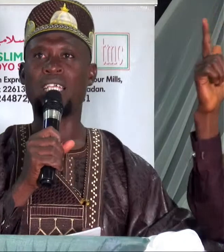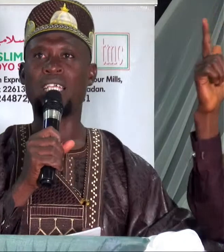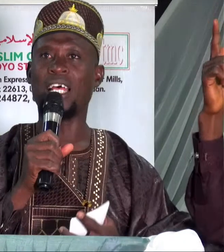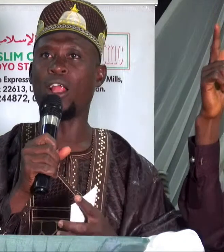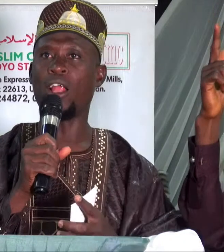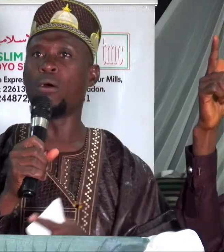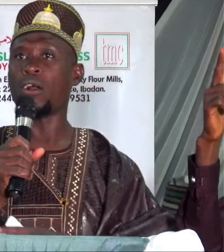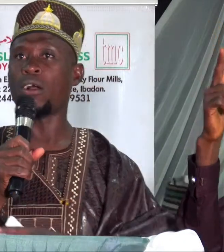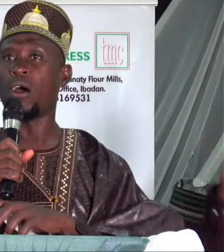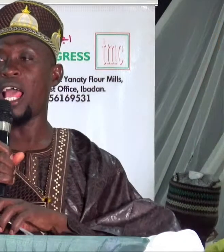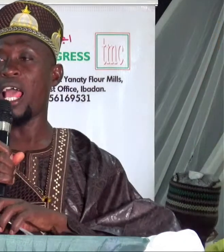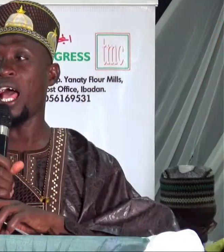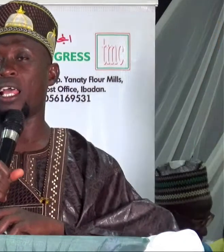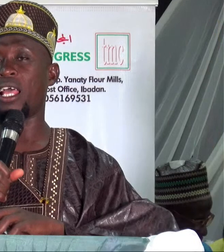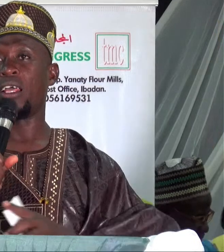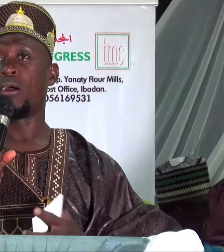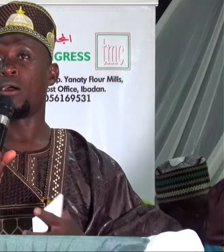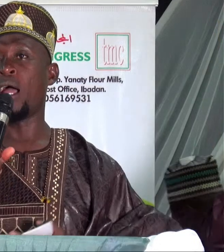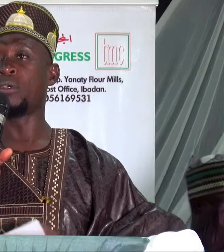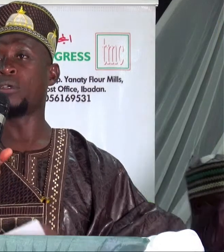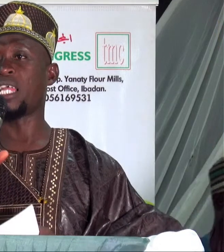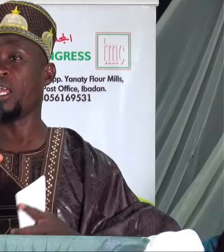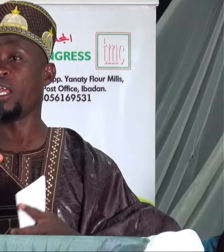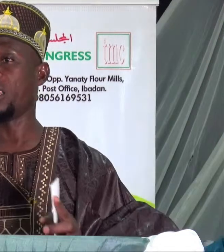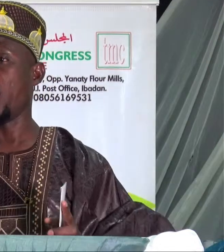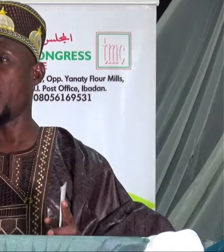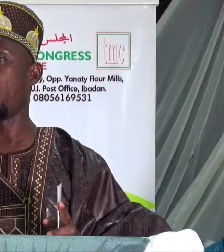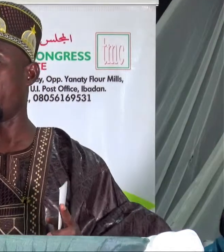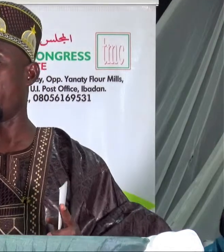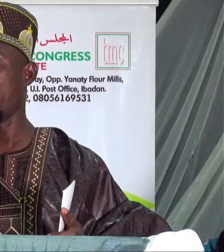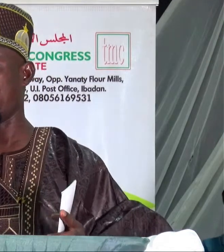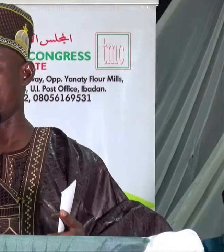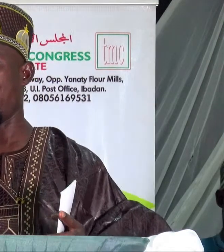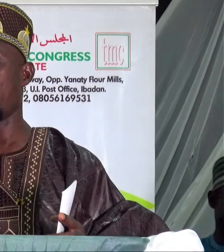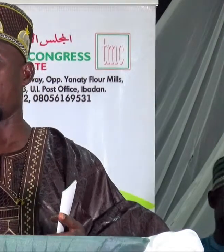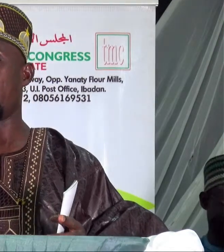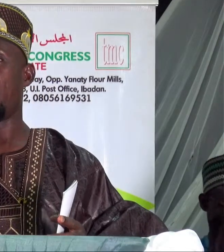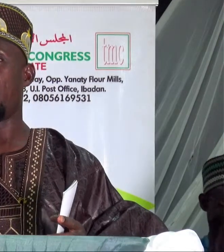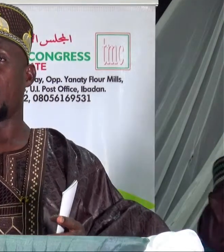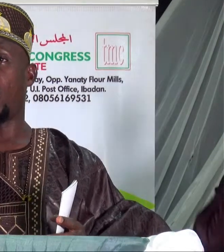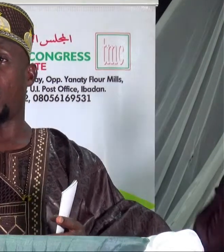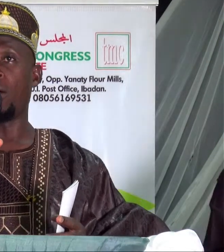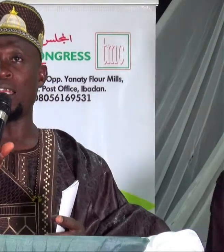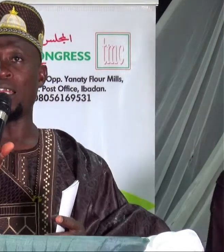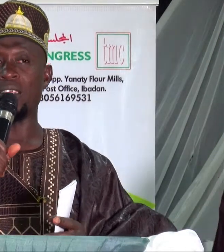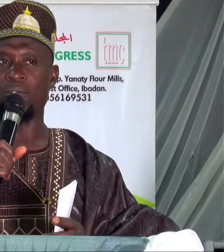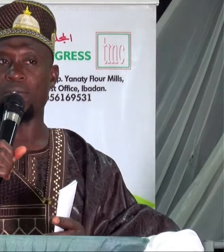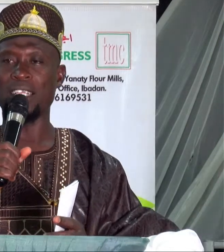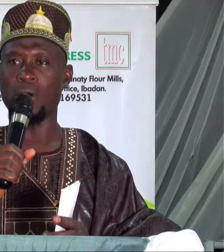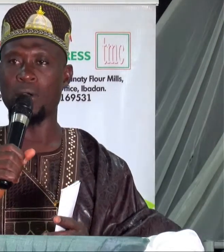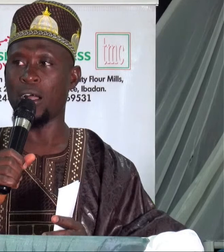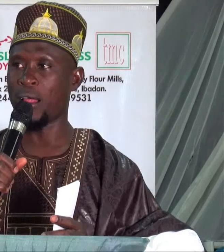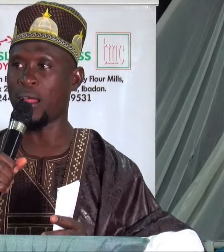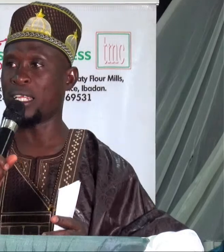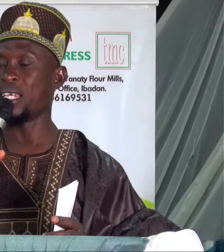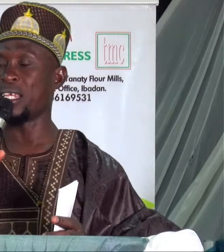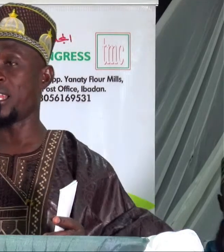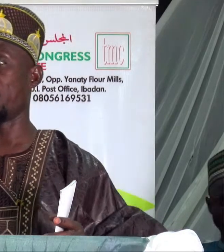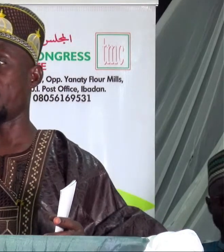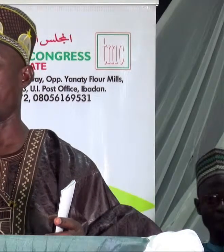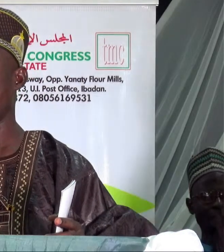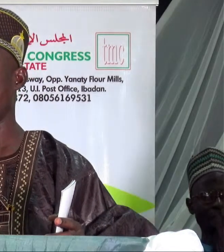جزى الله القارئ والمستمعين خير الجزاء كي الله ما نسوا فاتوا كقرآن نية